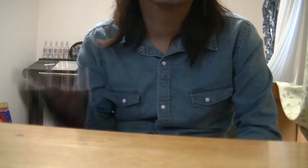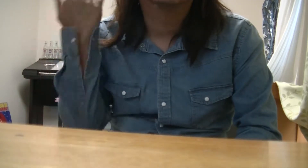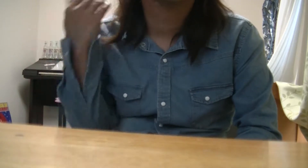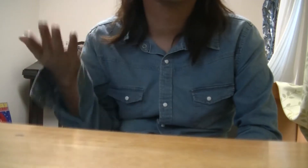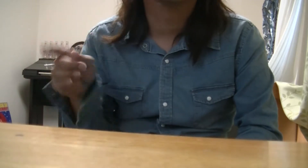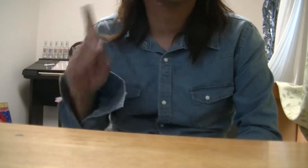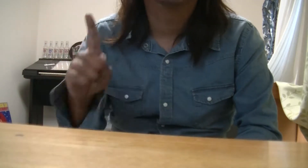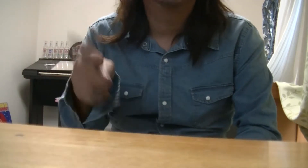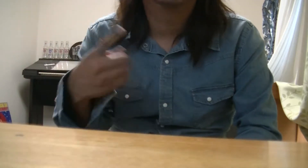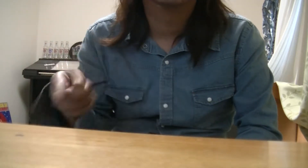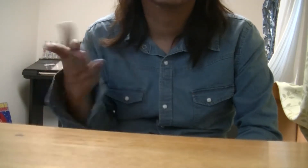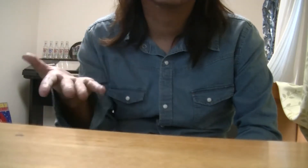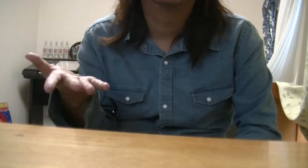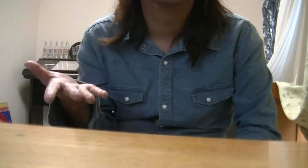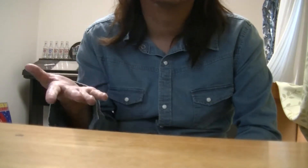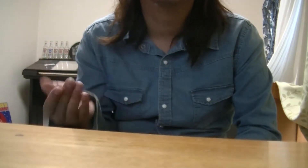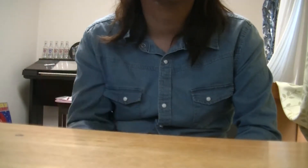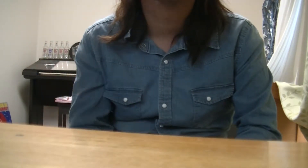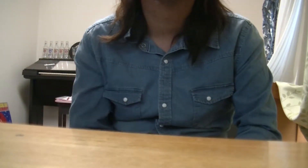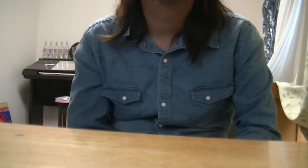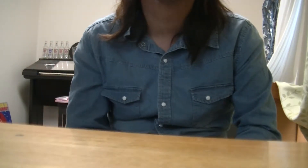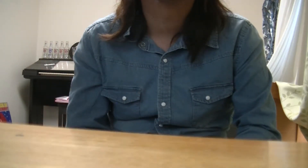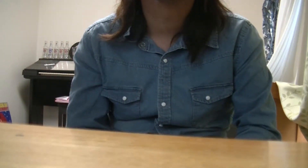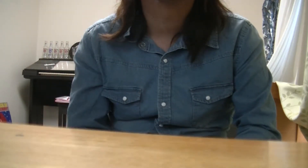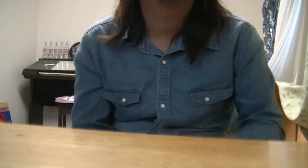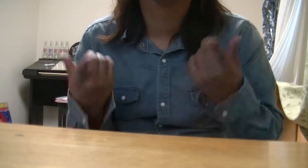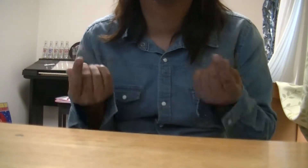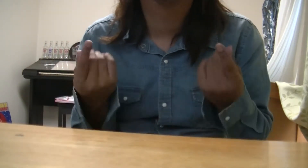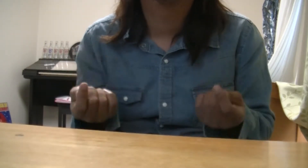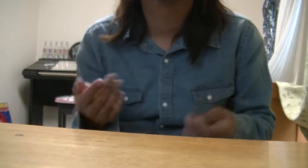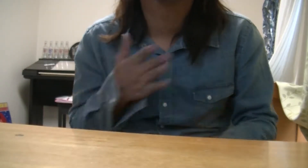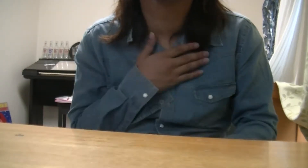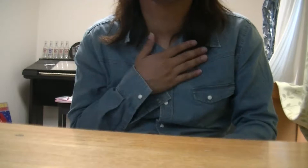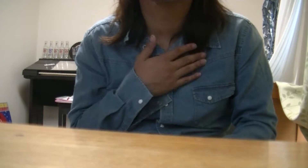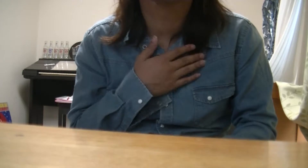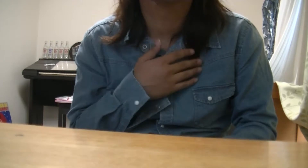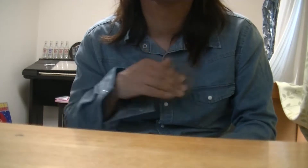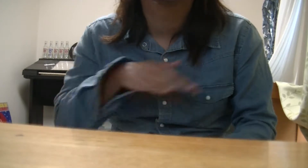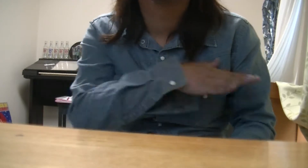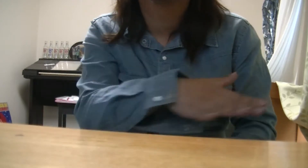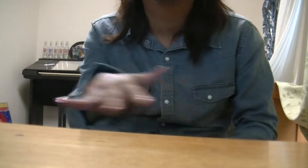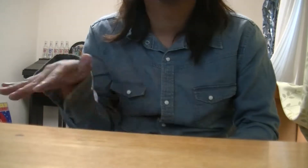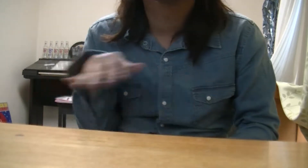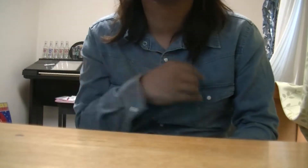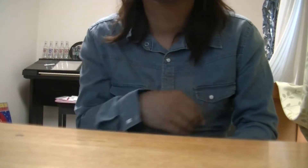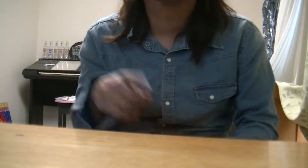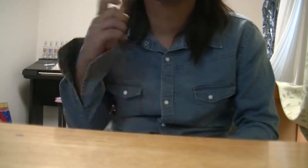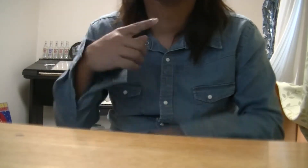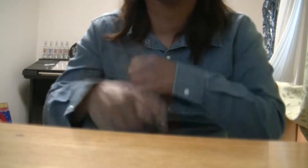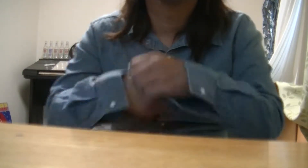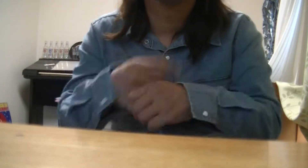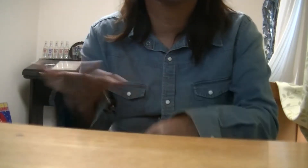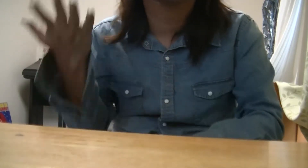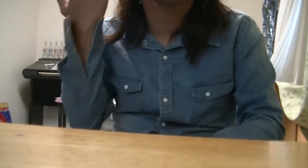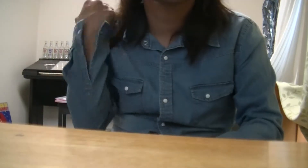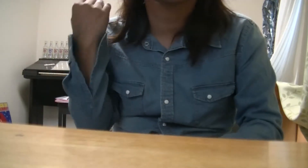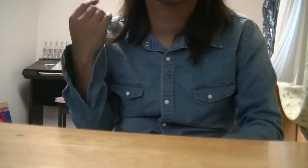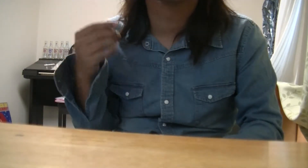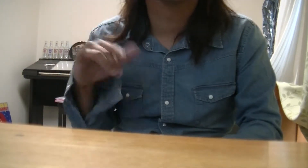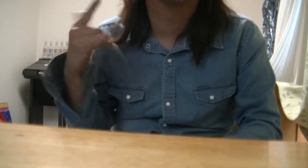人、そんな感じですよね。そうですよね。ということは皆さんは11年前はスマートフォンない生活してたんです